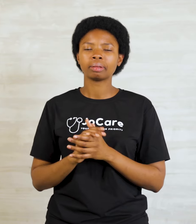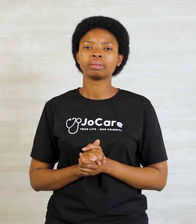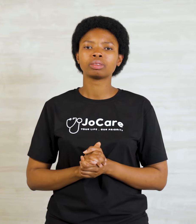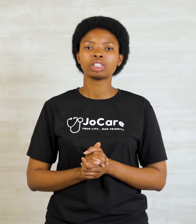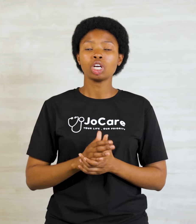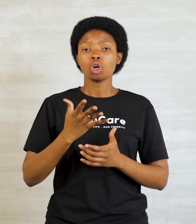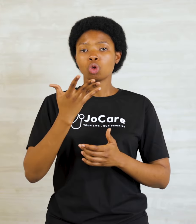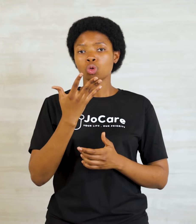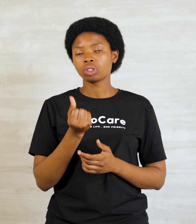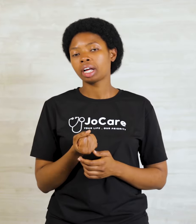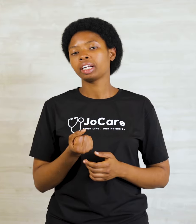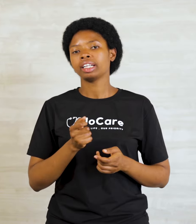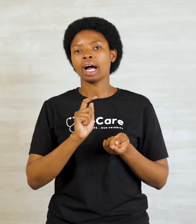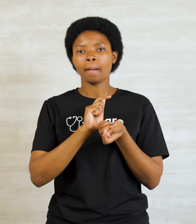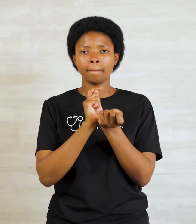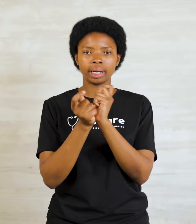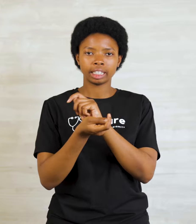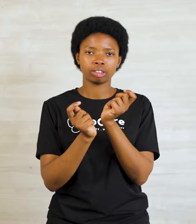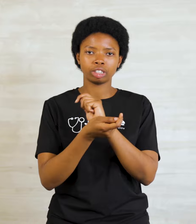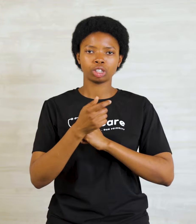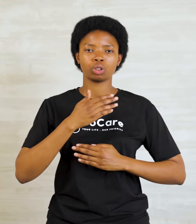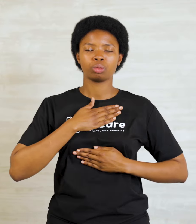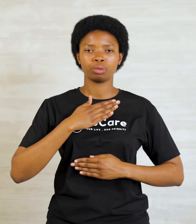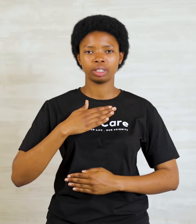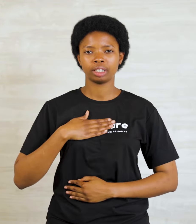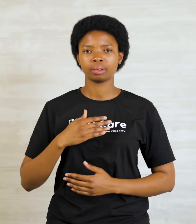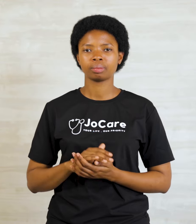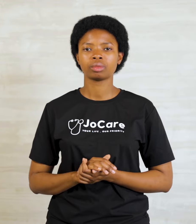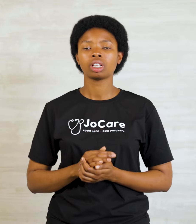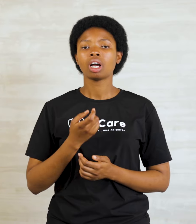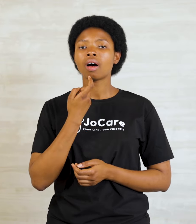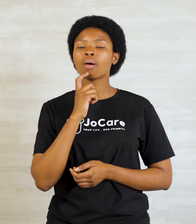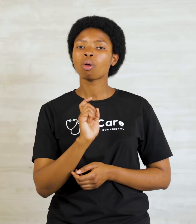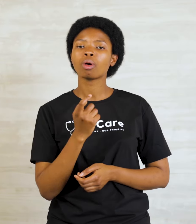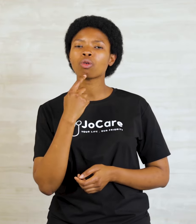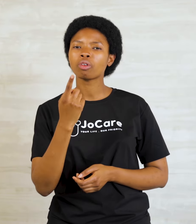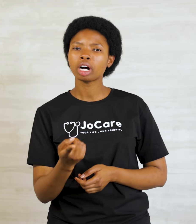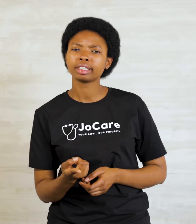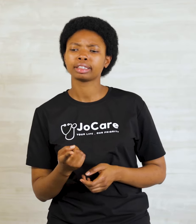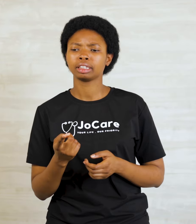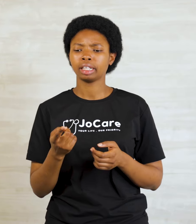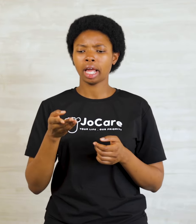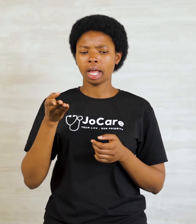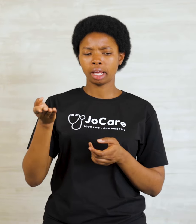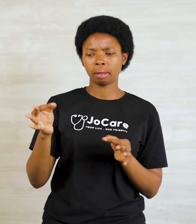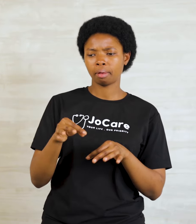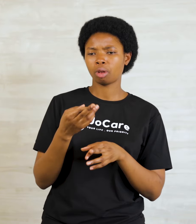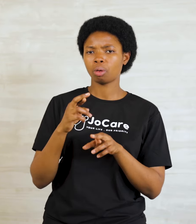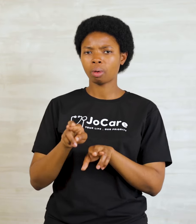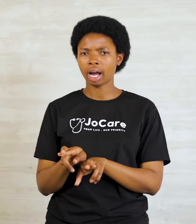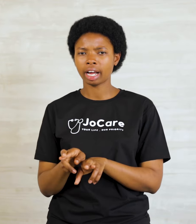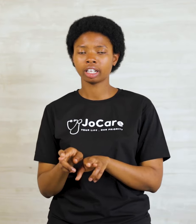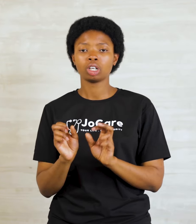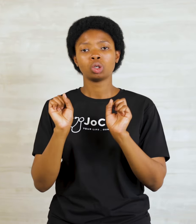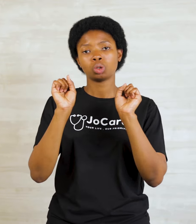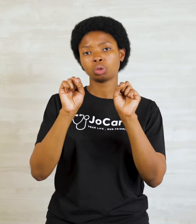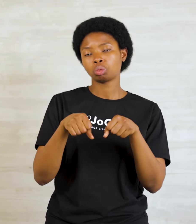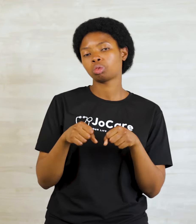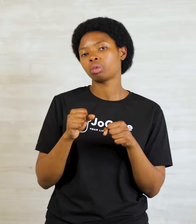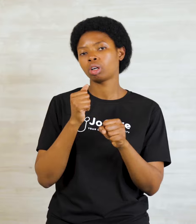imihindagurikire y'umubiri sibyo bizagenda gutya yego agomba no kuvuga bigenze gutya ushobora gukora imibonano mpuzabitsina yego uko